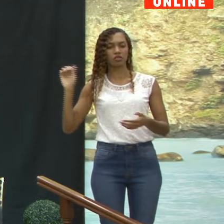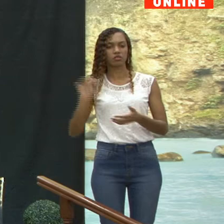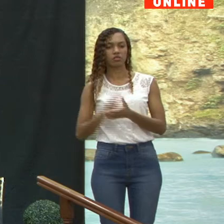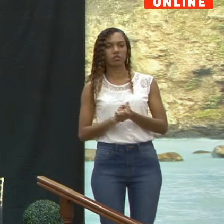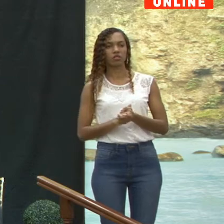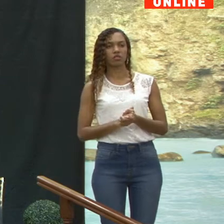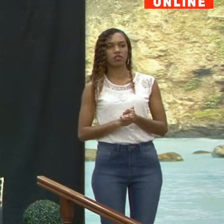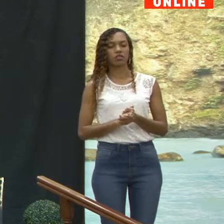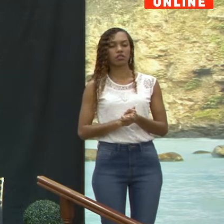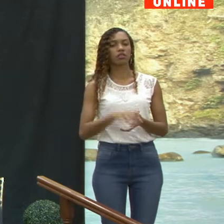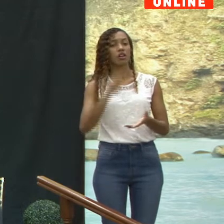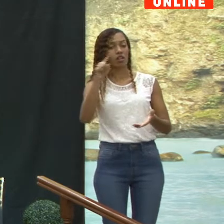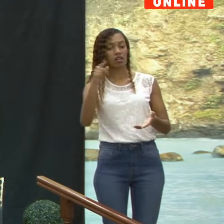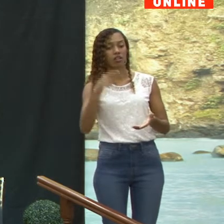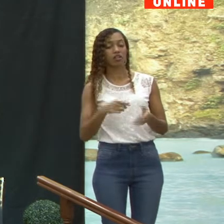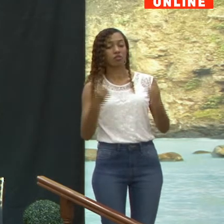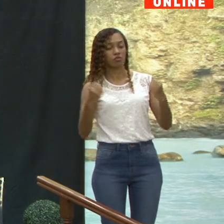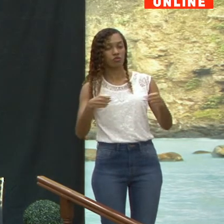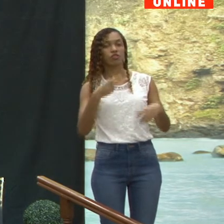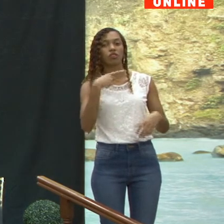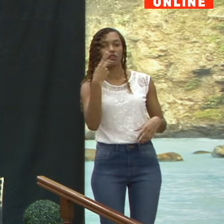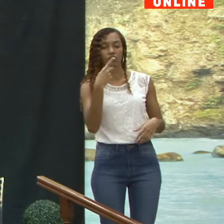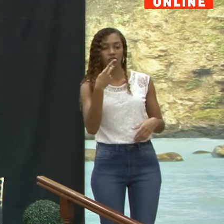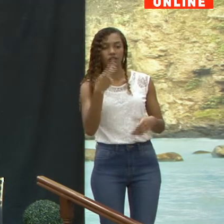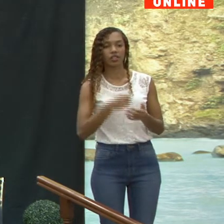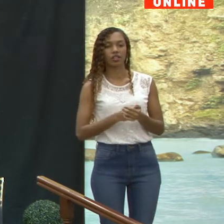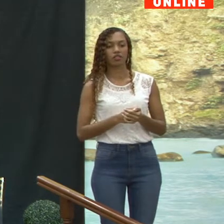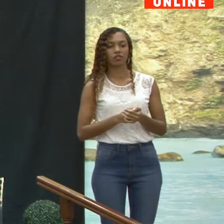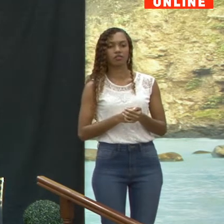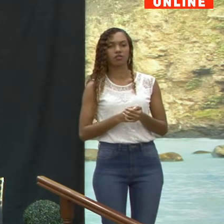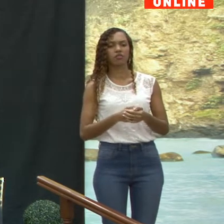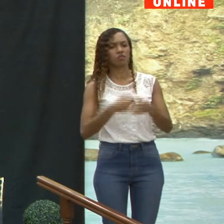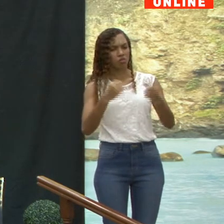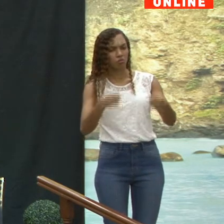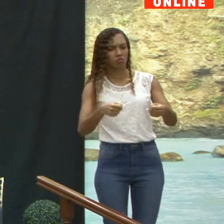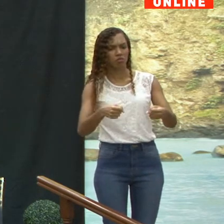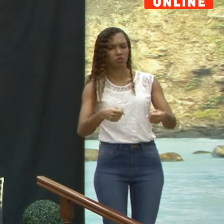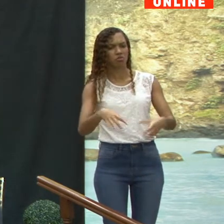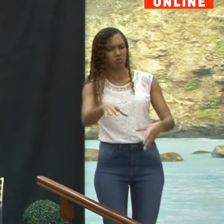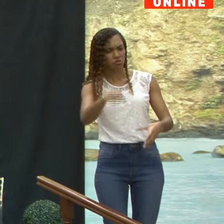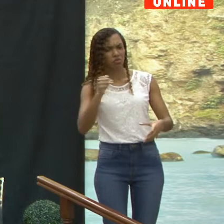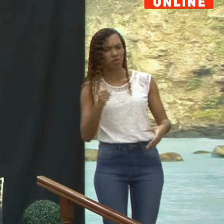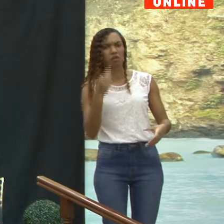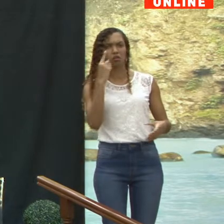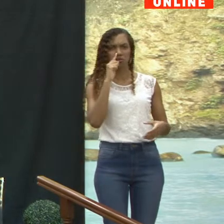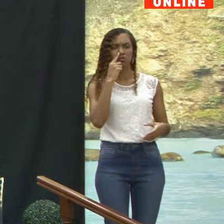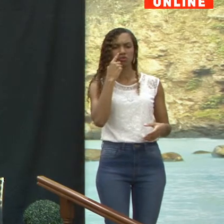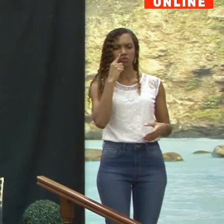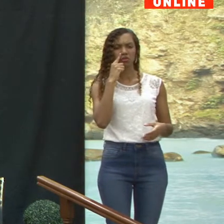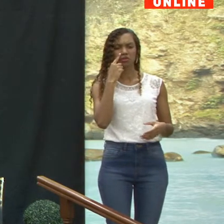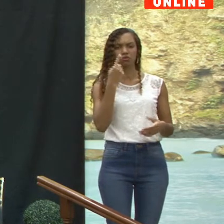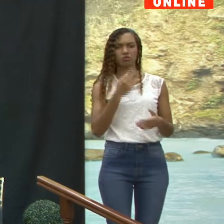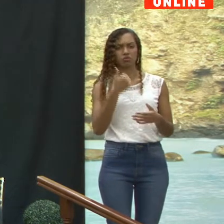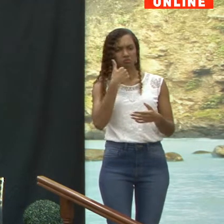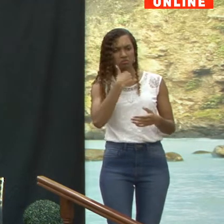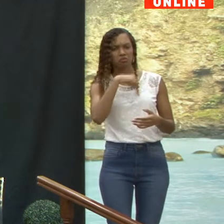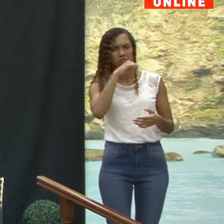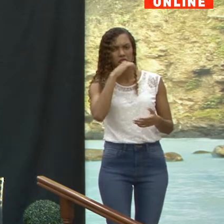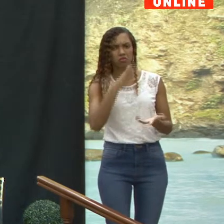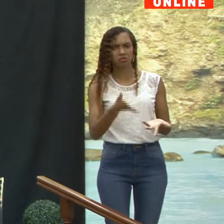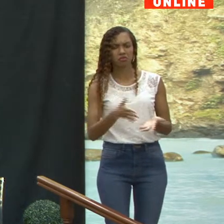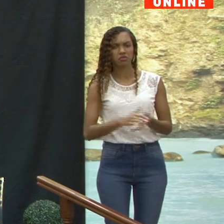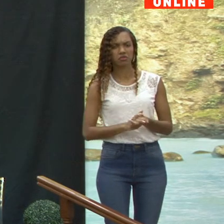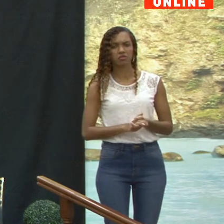biscoitos? Nem isso ele fez. Ela estava por conta. Ela estava a ponto de perder